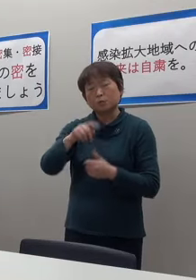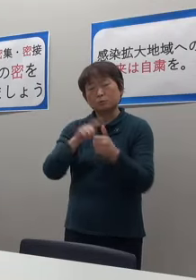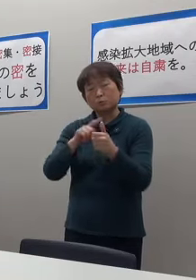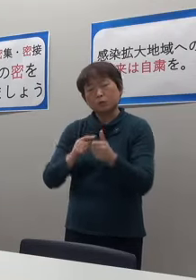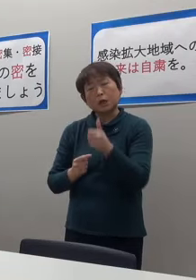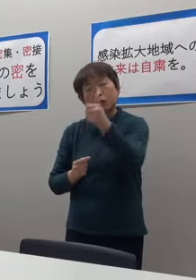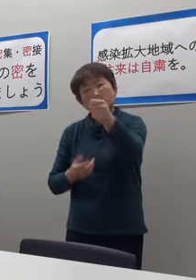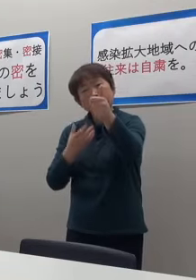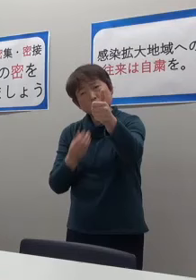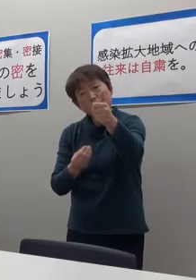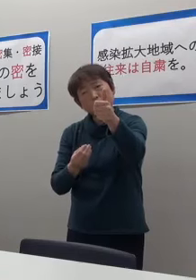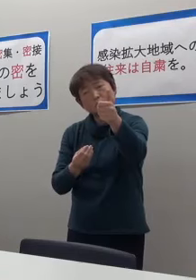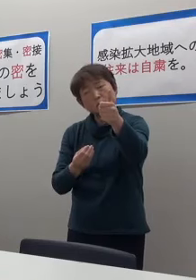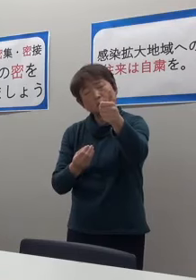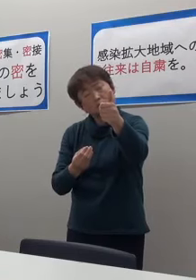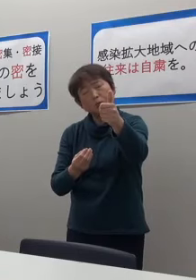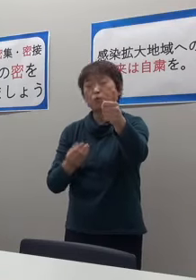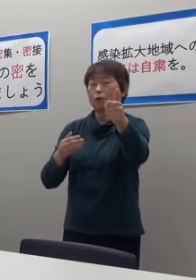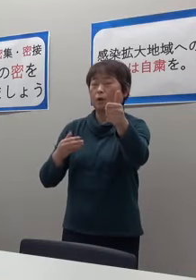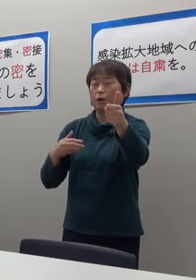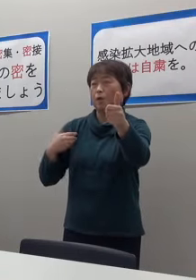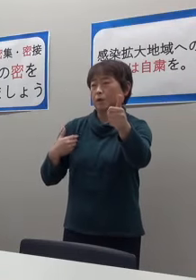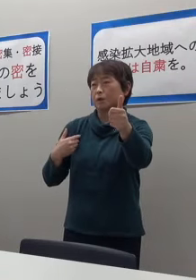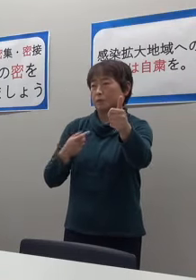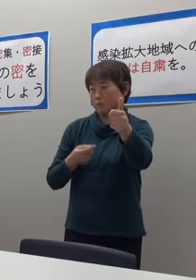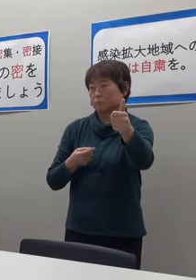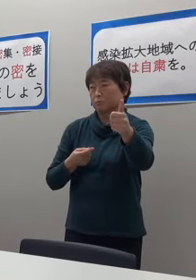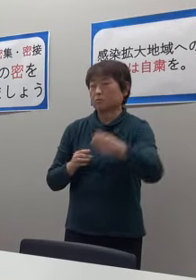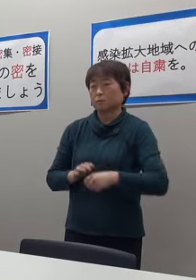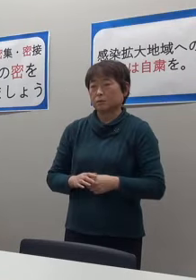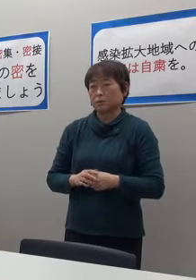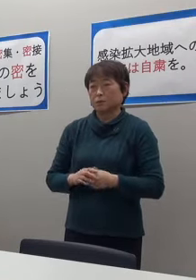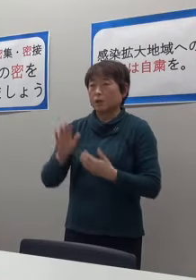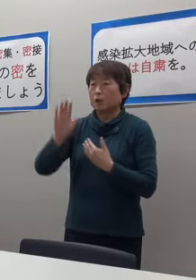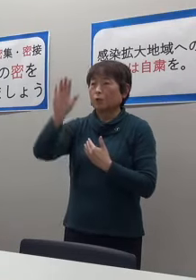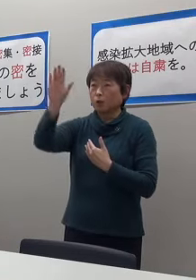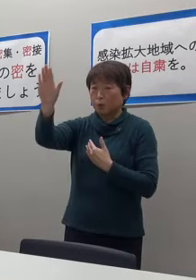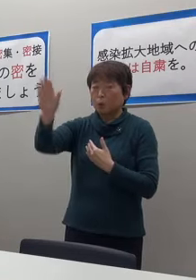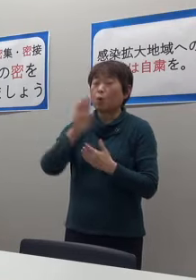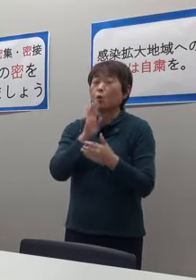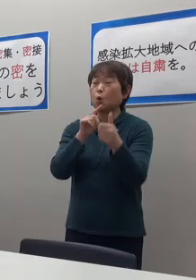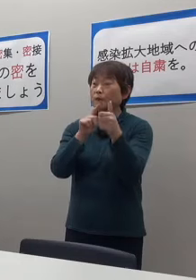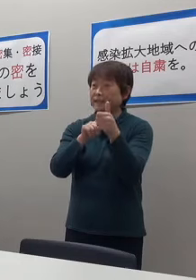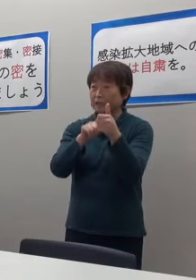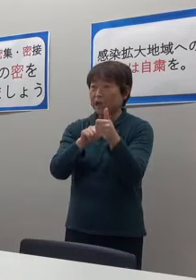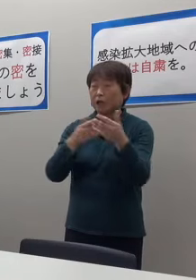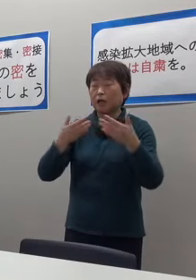ども、まあ、今後またですね、少しこう落ち着いた時とか、本人が落ち着いた時と